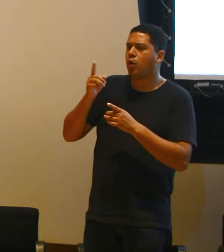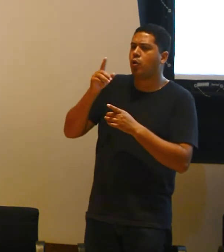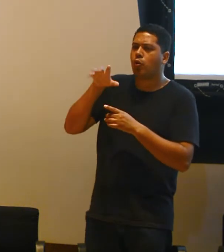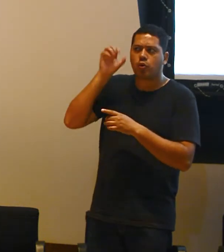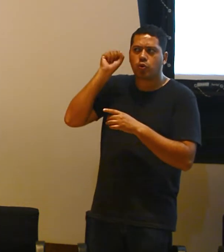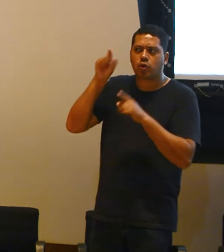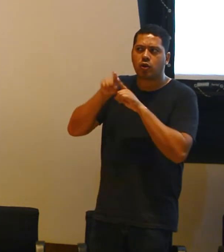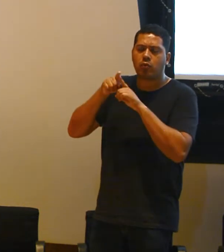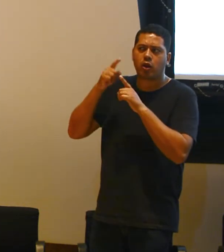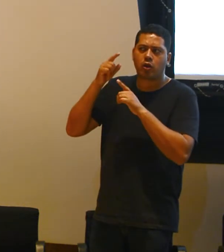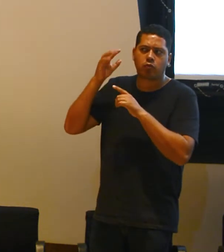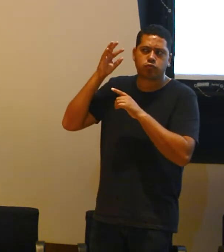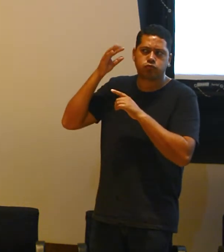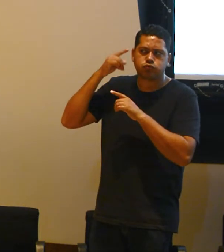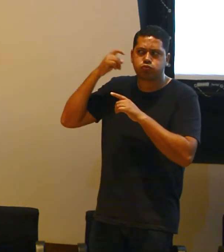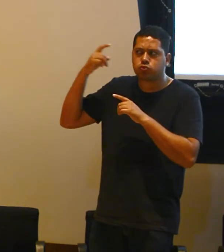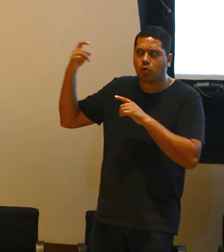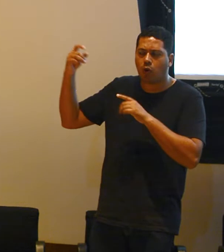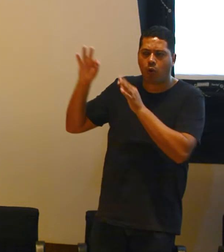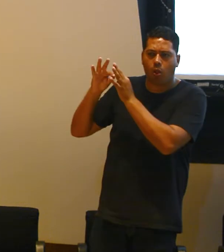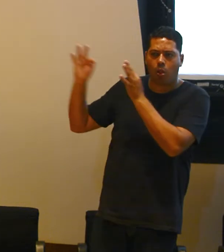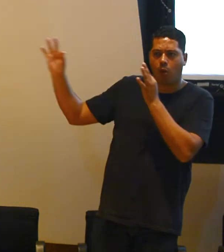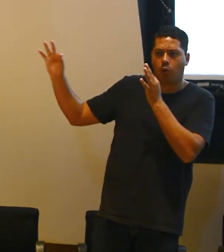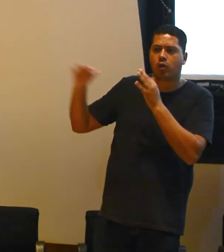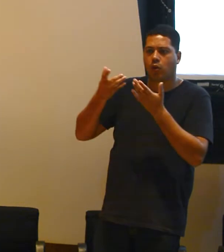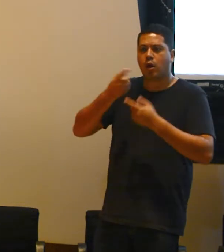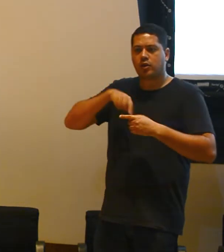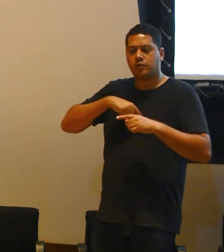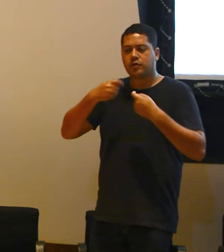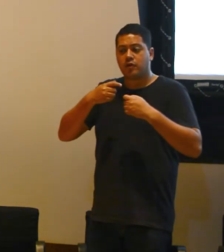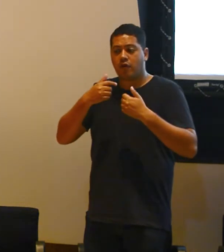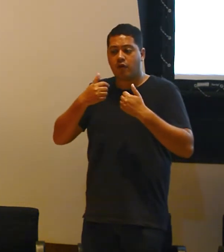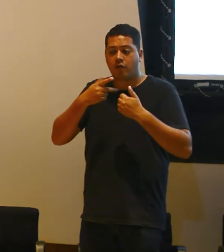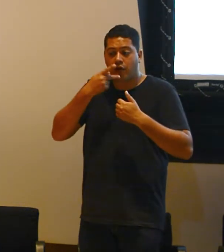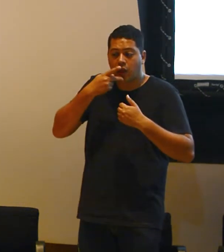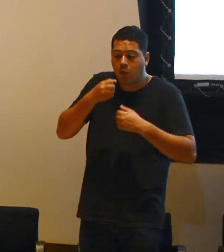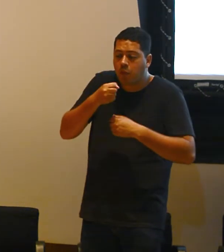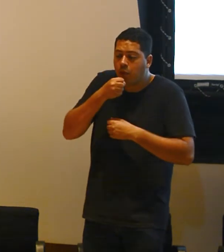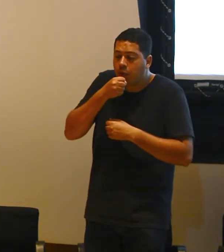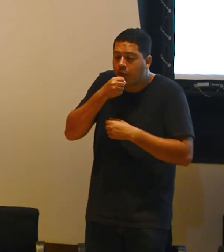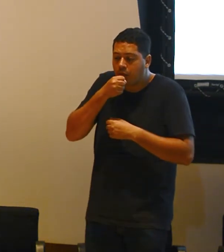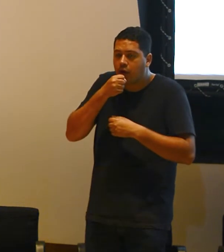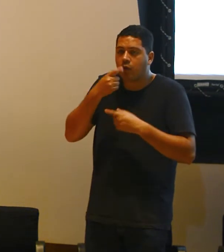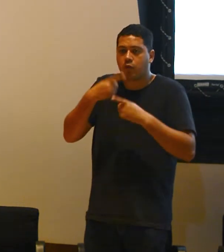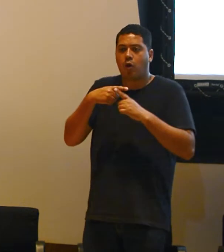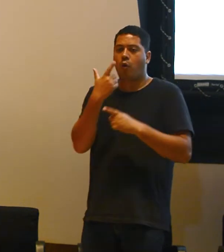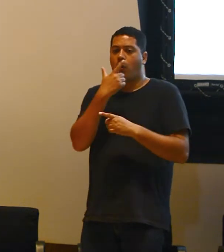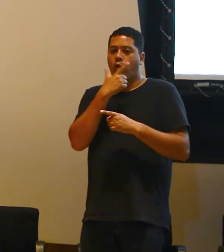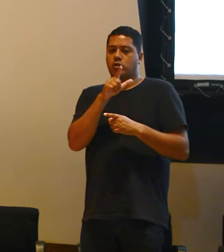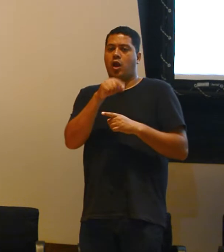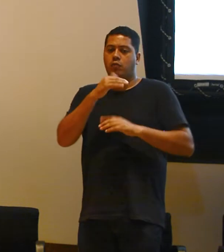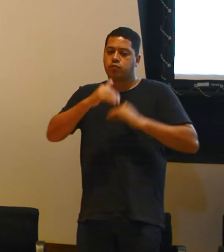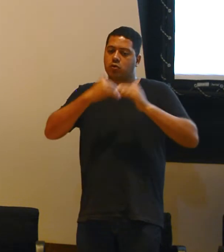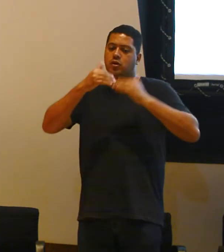gente precisa falar ainda um pouco mais próximo do microfone para a gente garantir, né, um melhor acesso auditivo. Então, isso é uma